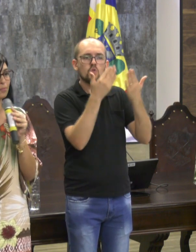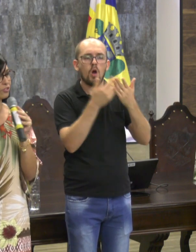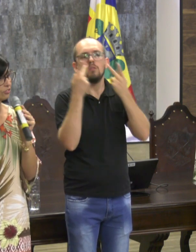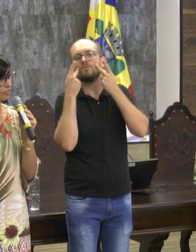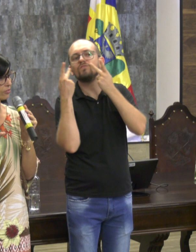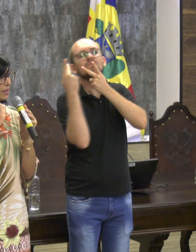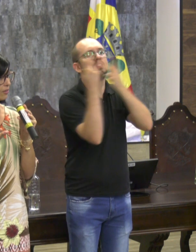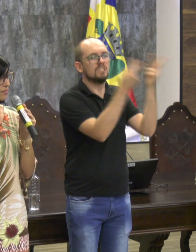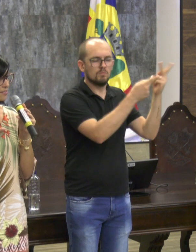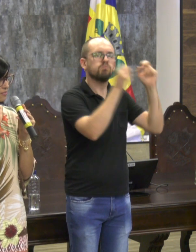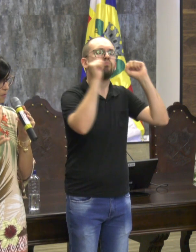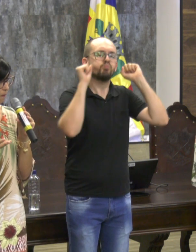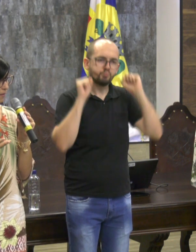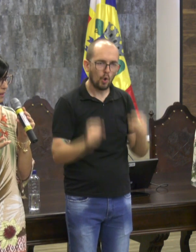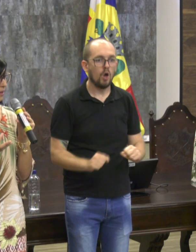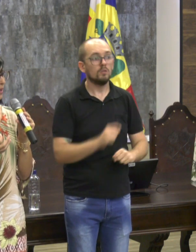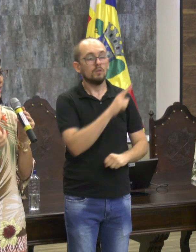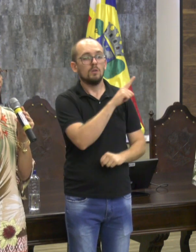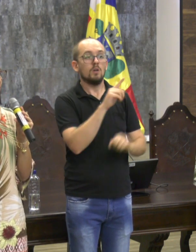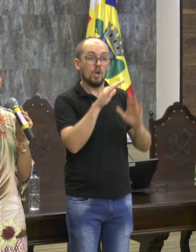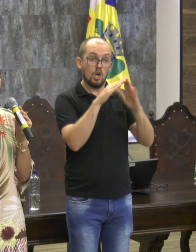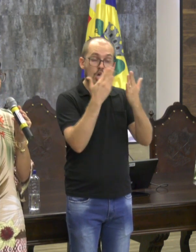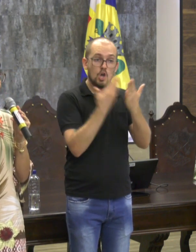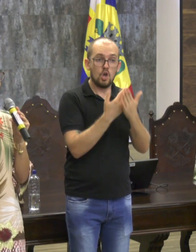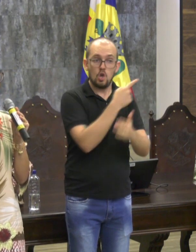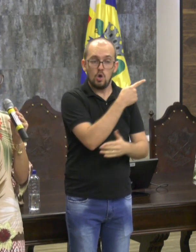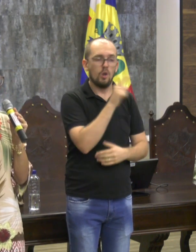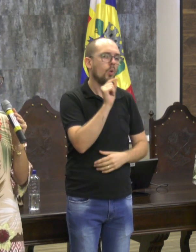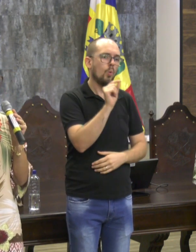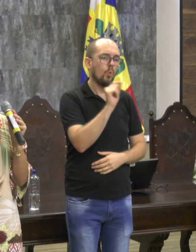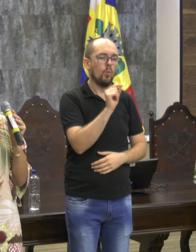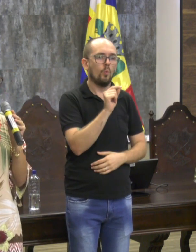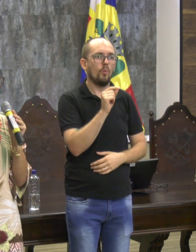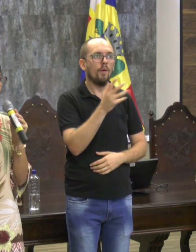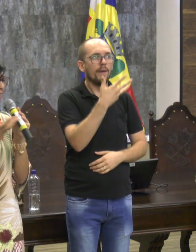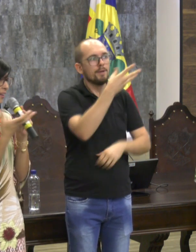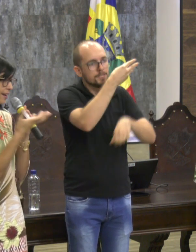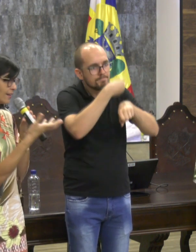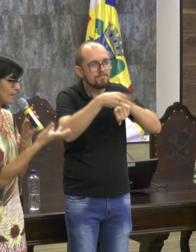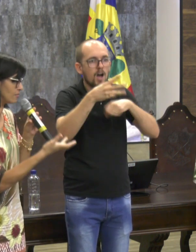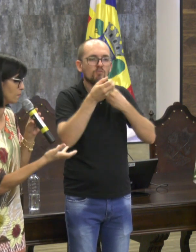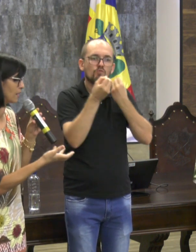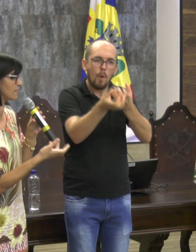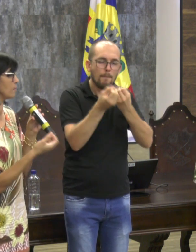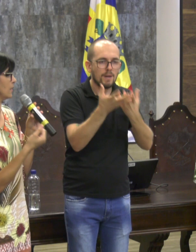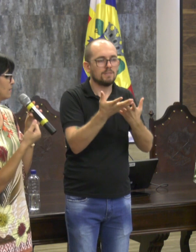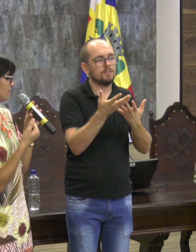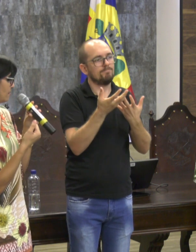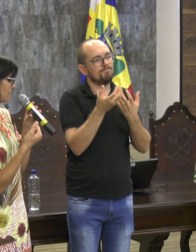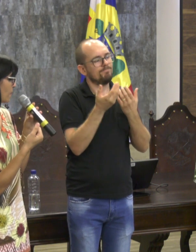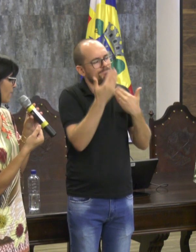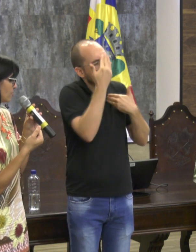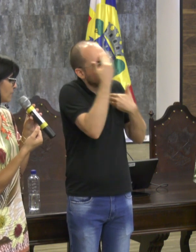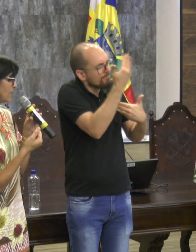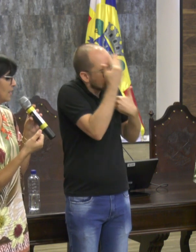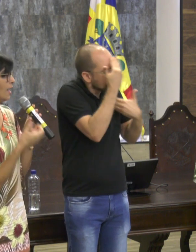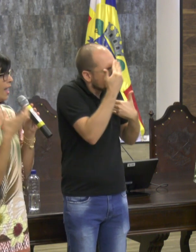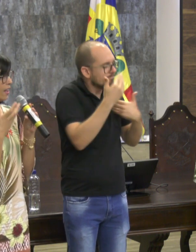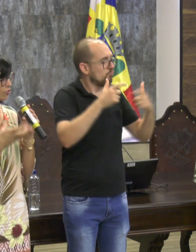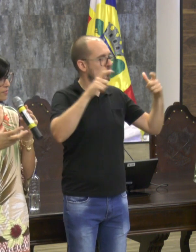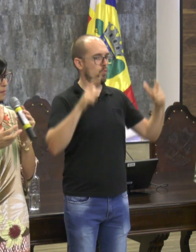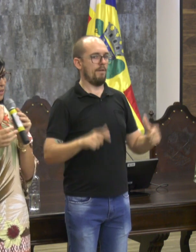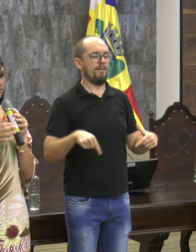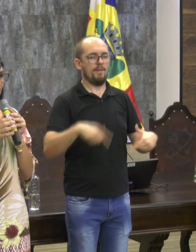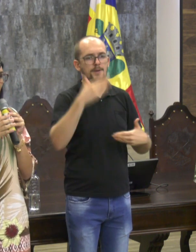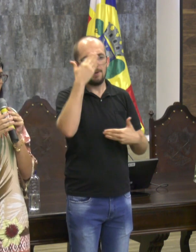O objetivo da nossa escola em trazer e divulgar, e agradeço imensamente esse espaço aqui,